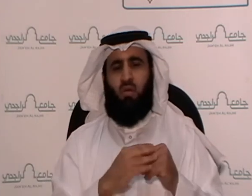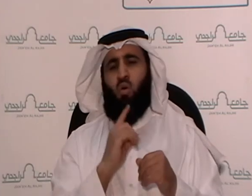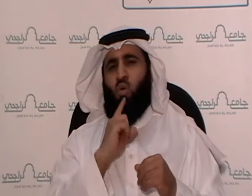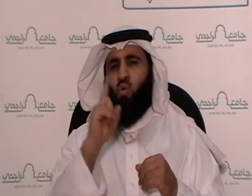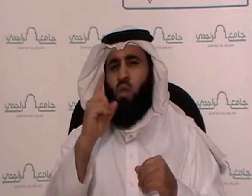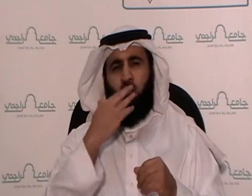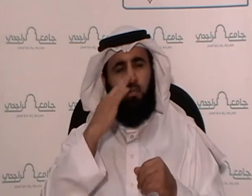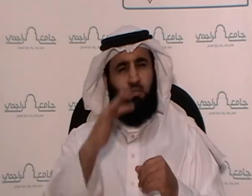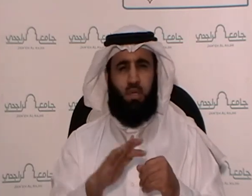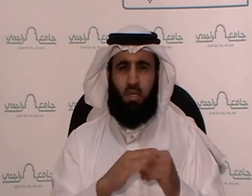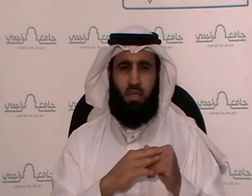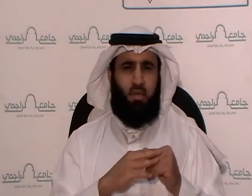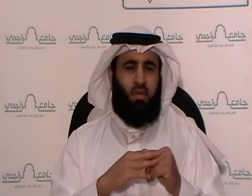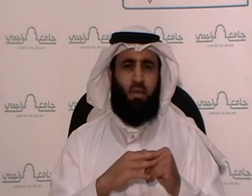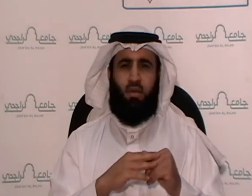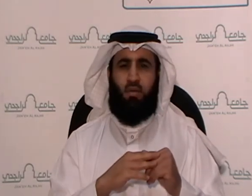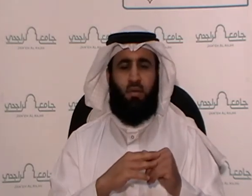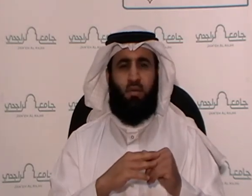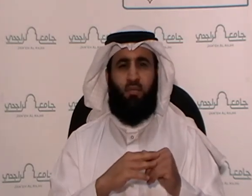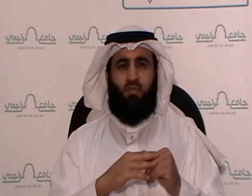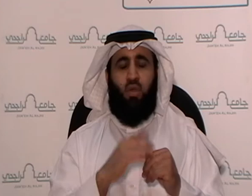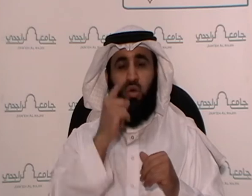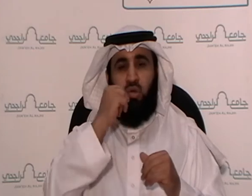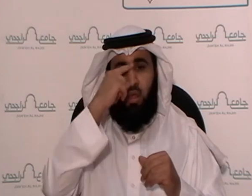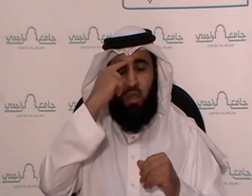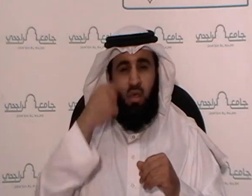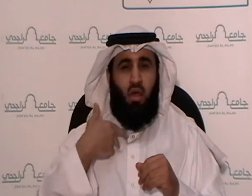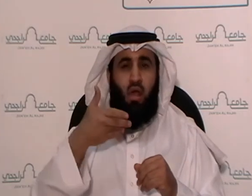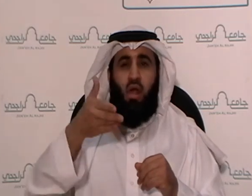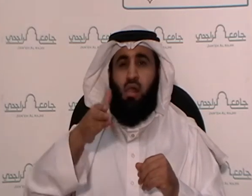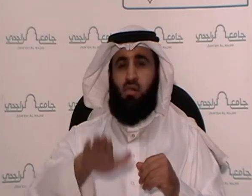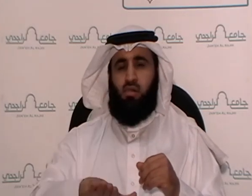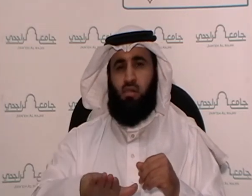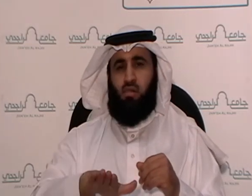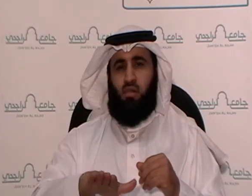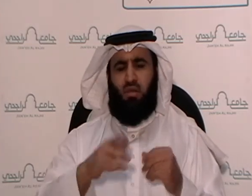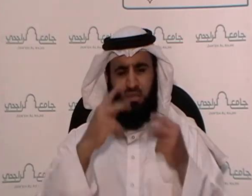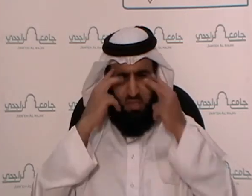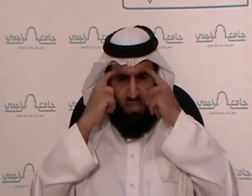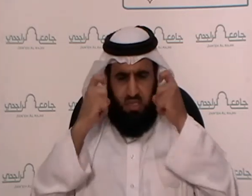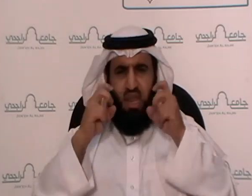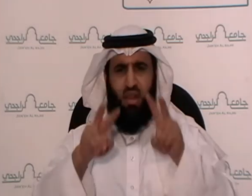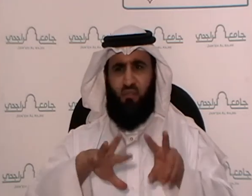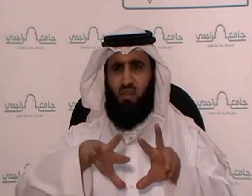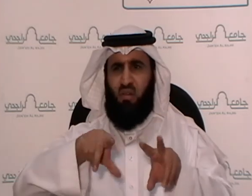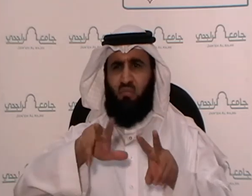كبيرة عظيمة إذا مات العبد وهو مصر على السرقة أو